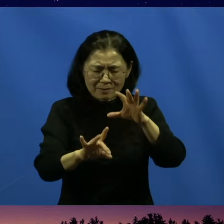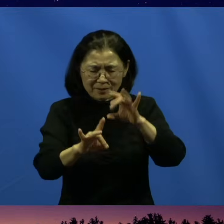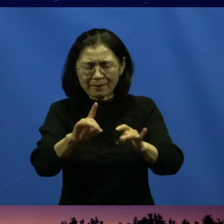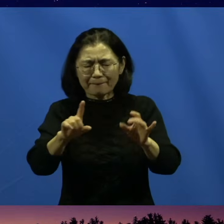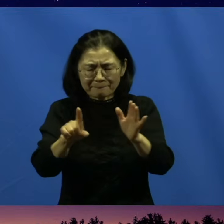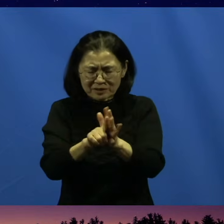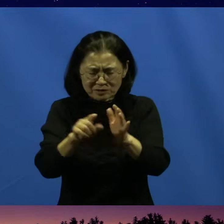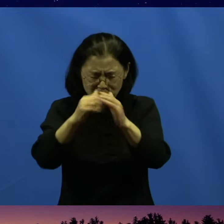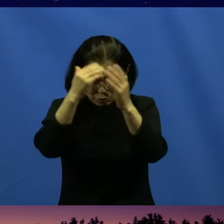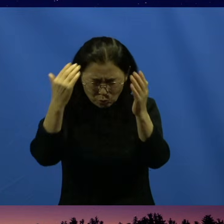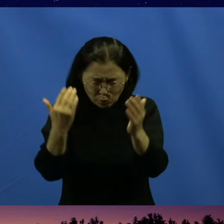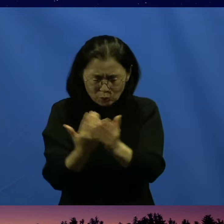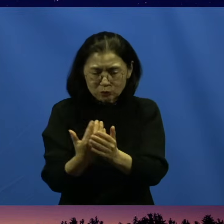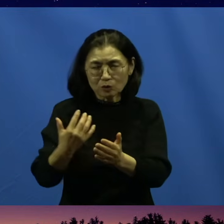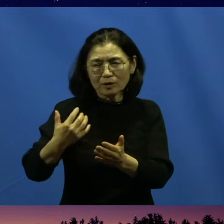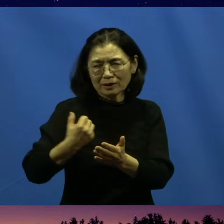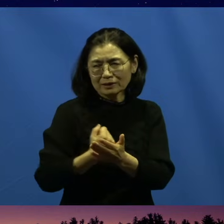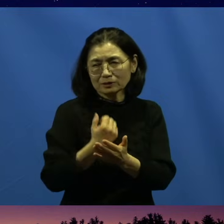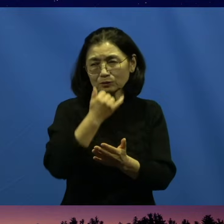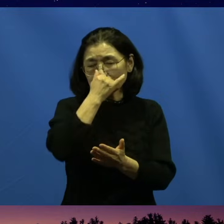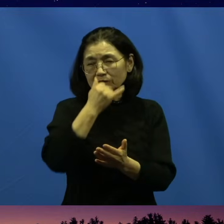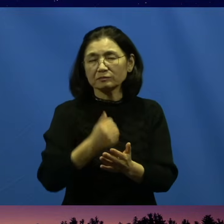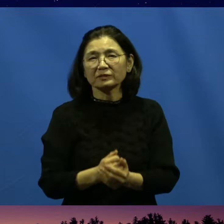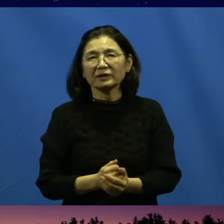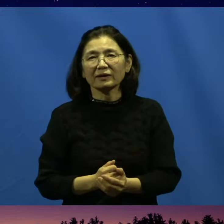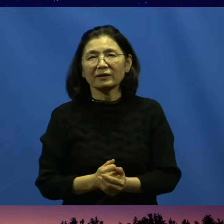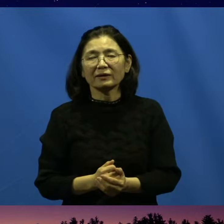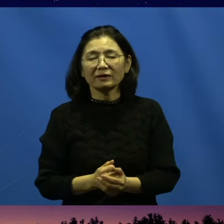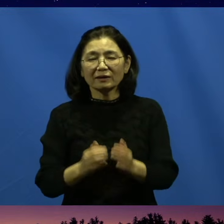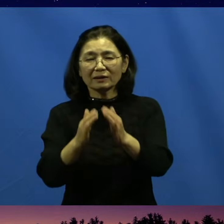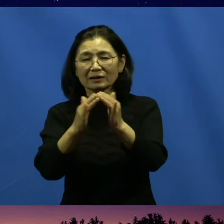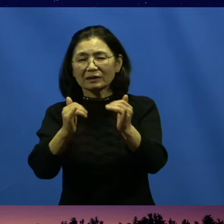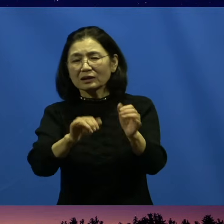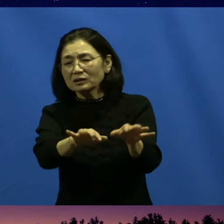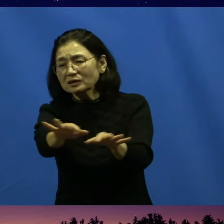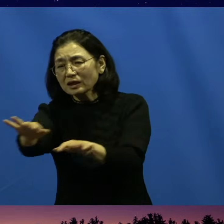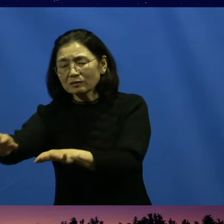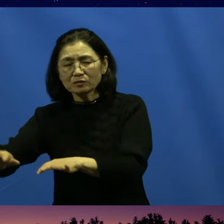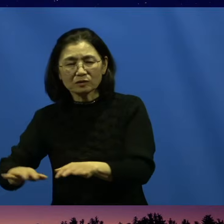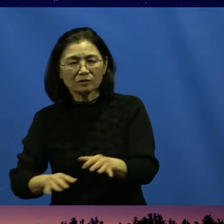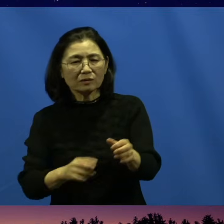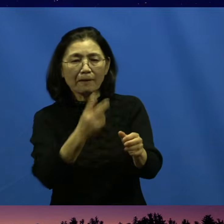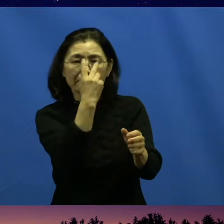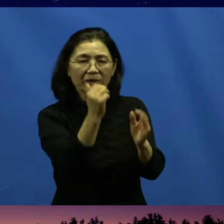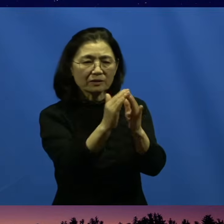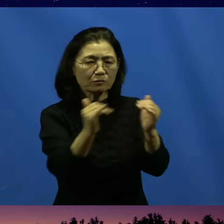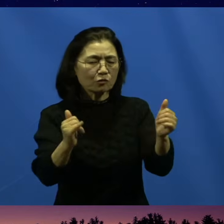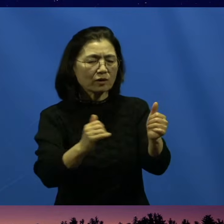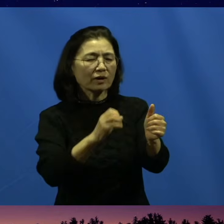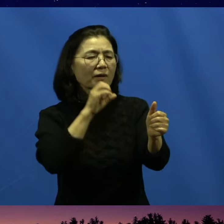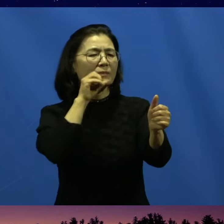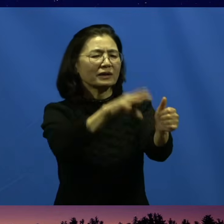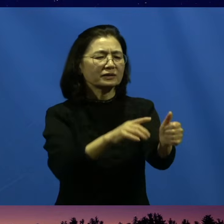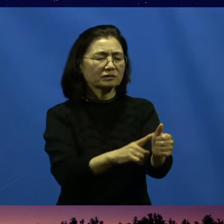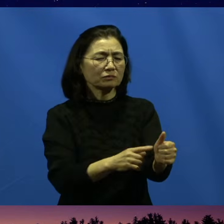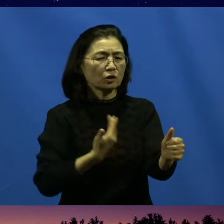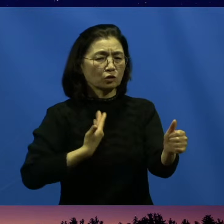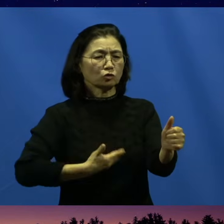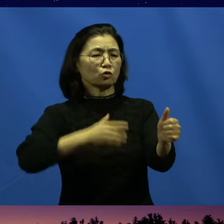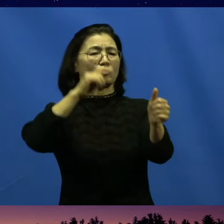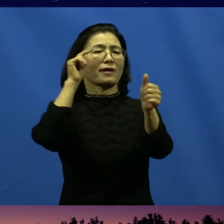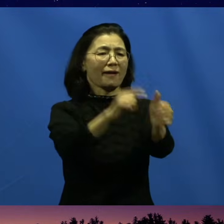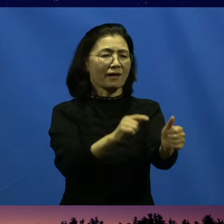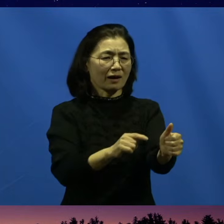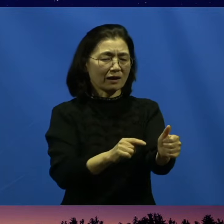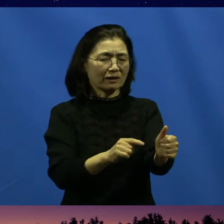담겨 있었습니다. 사람들은 말했습니다. 조용히 해라, 그만해라. 여러분, 그러나